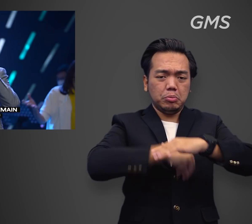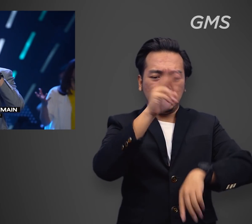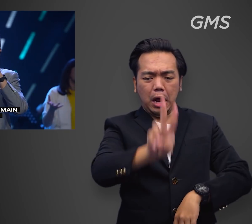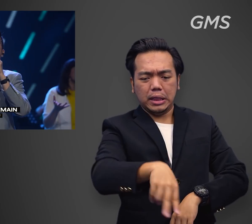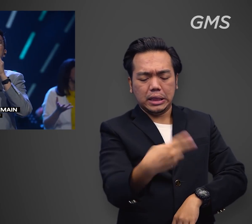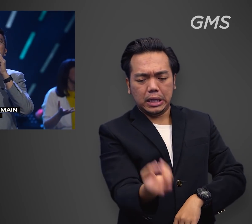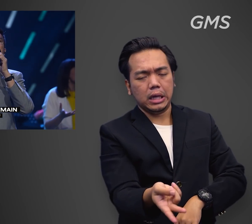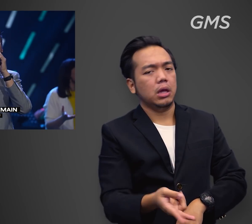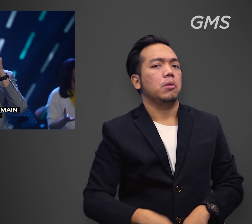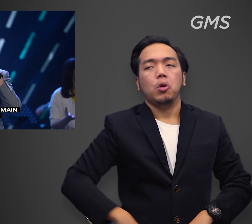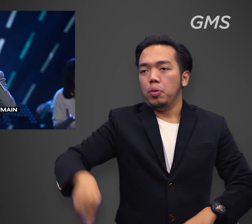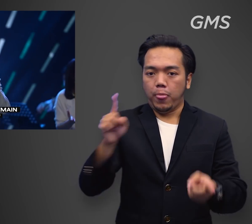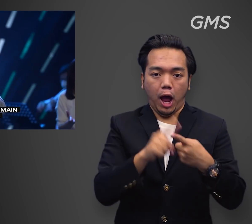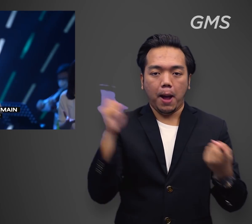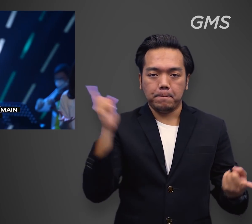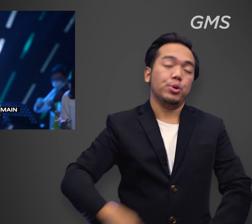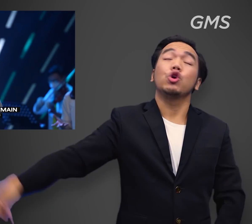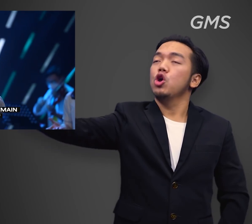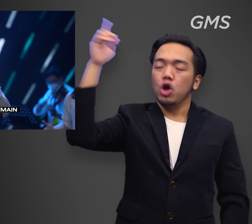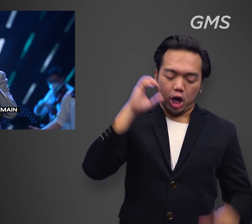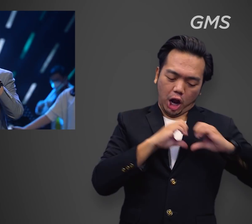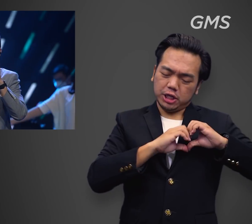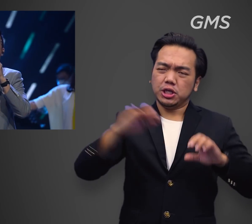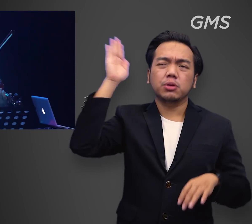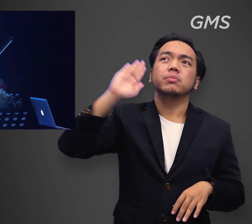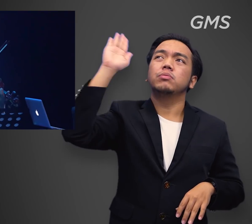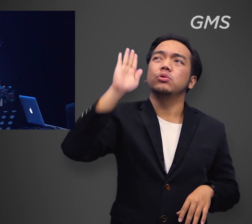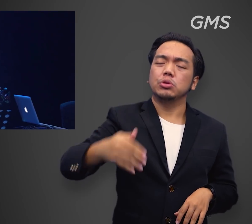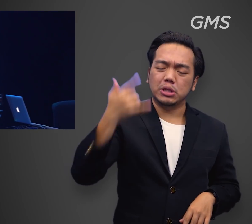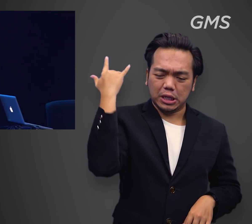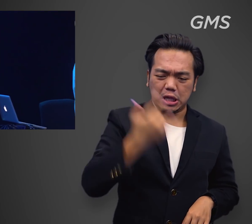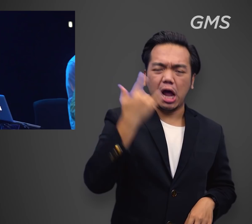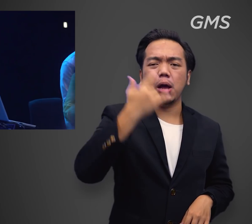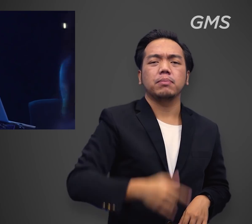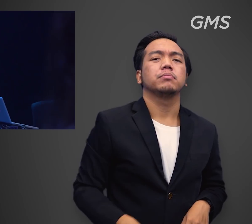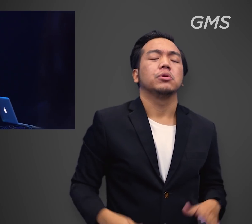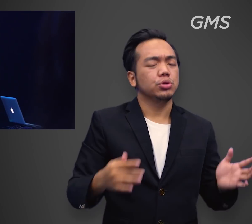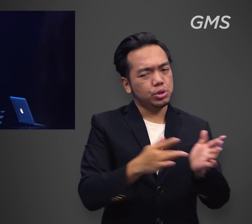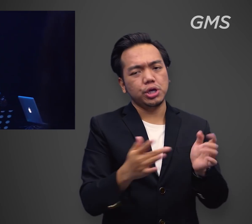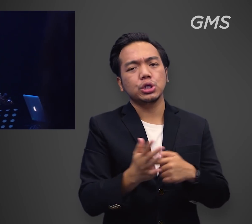change, still your love will remain. Jesus, I